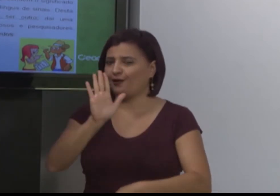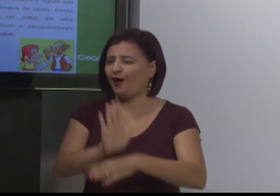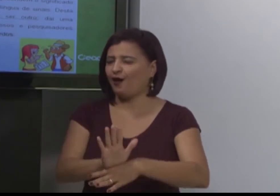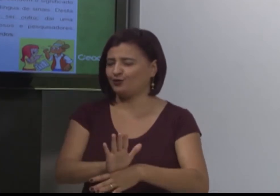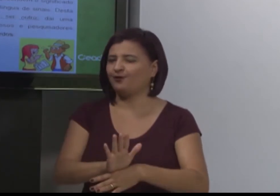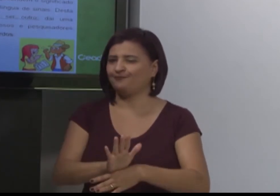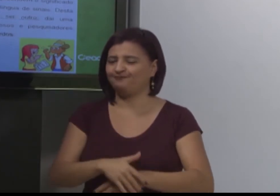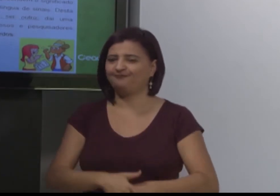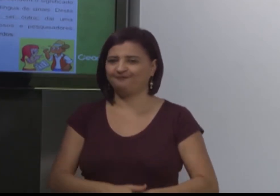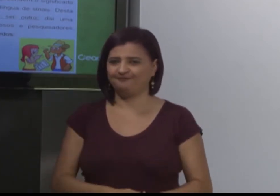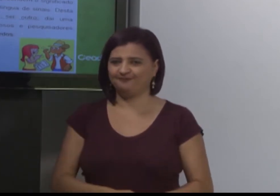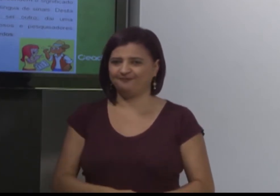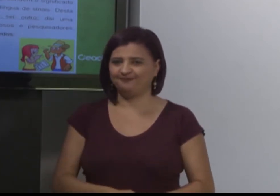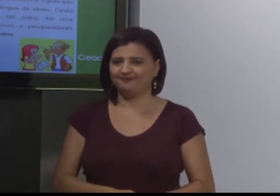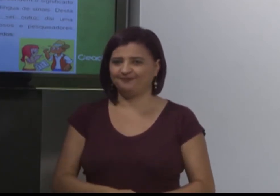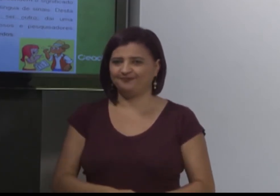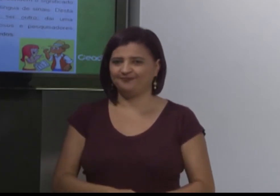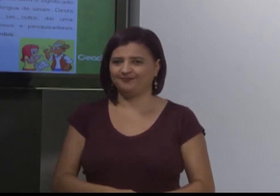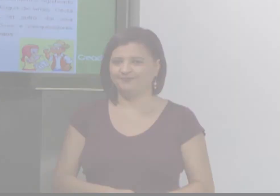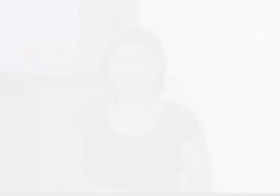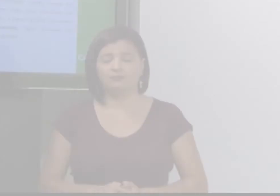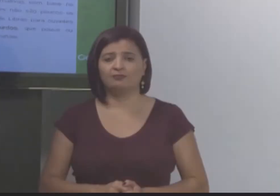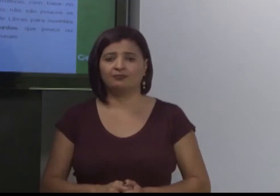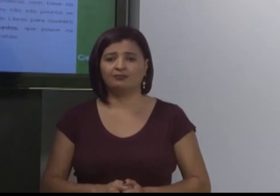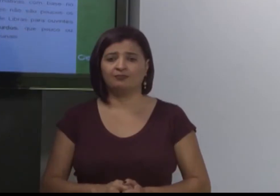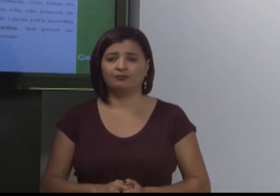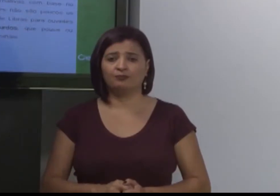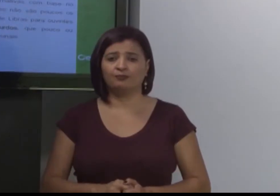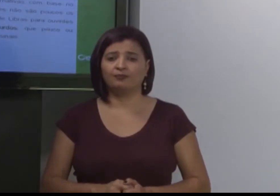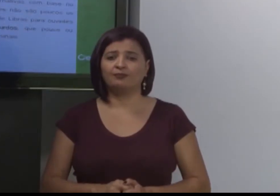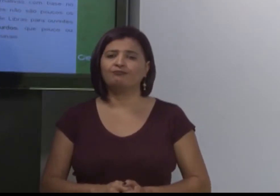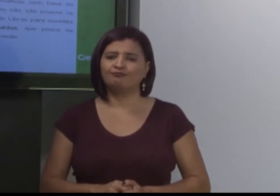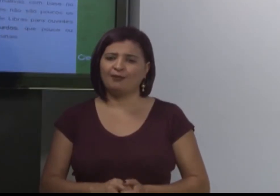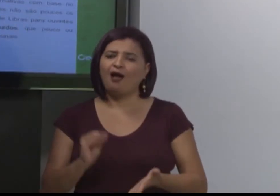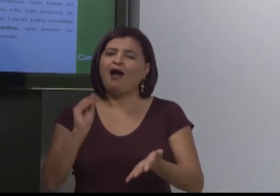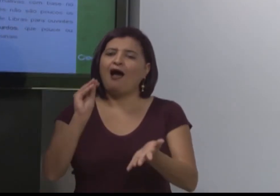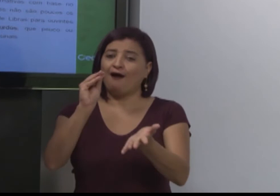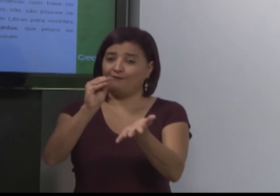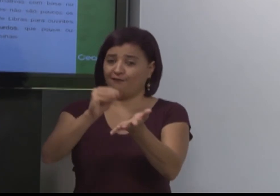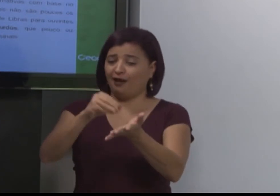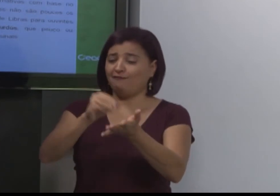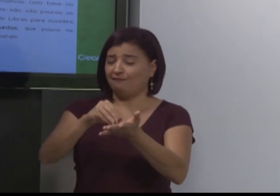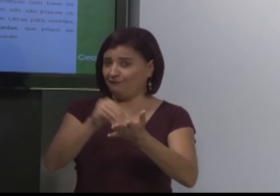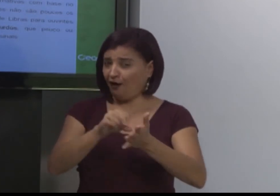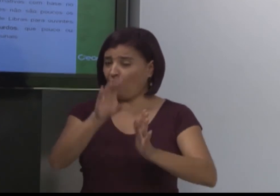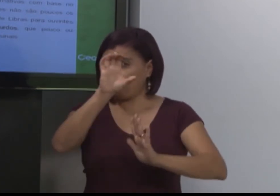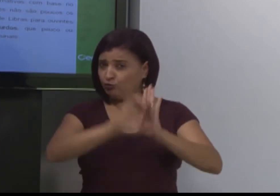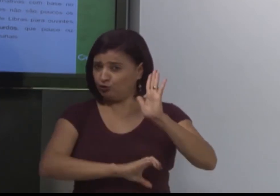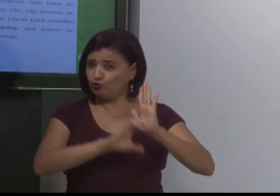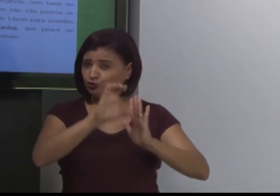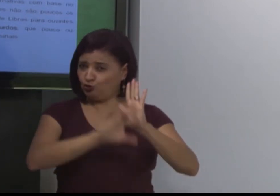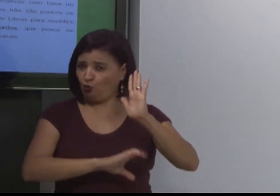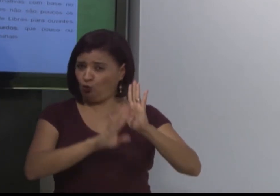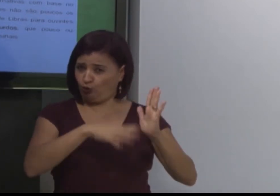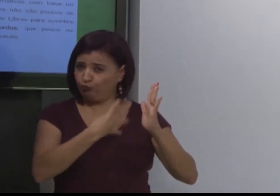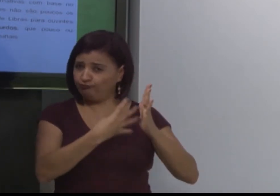auxiliará vocês a aprenderem. Falta um currículo